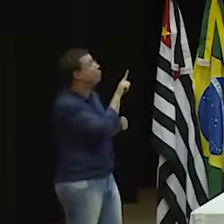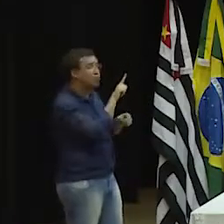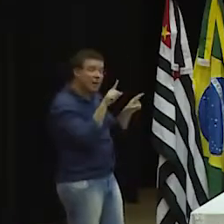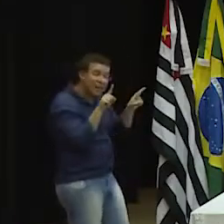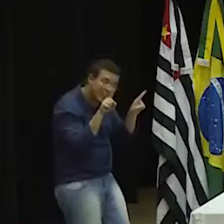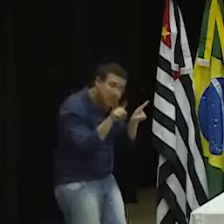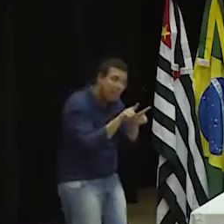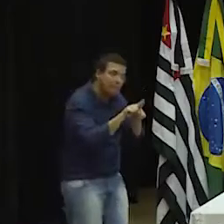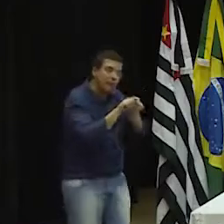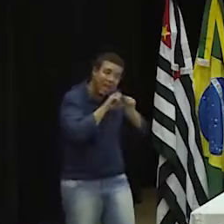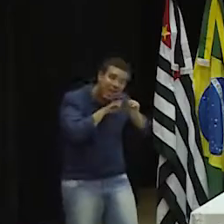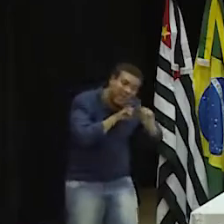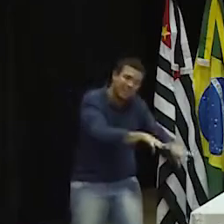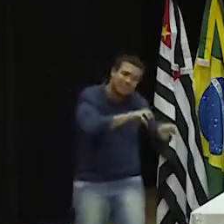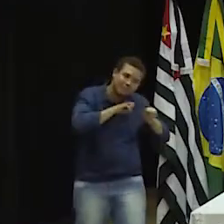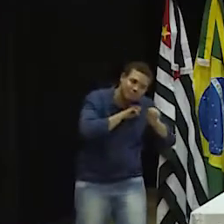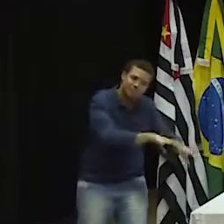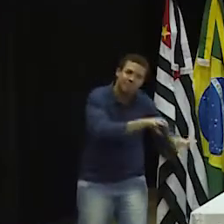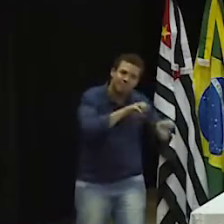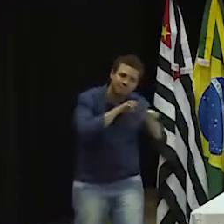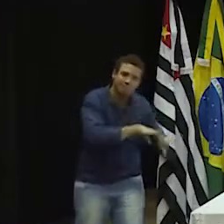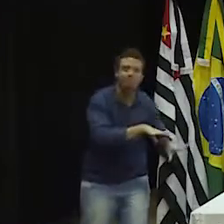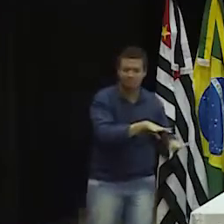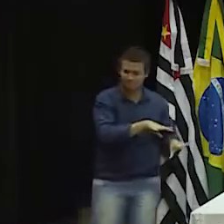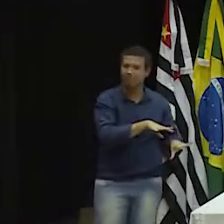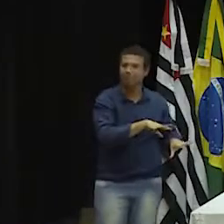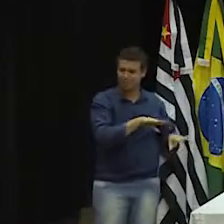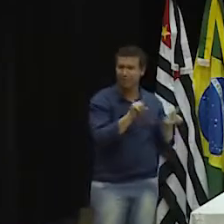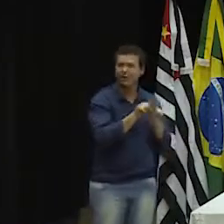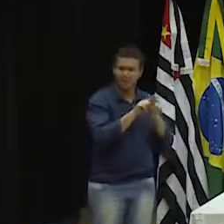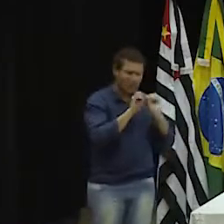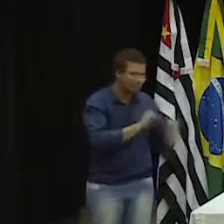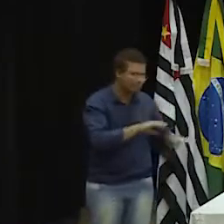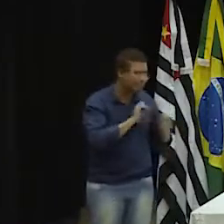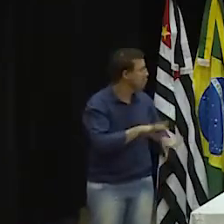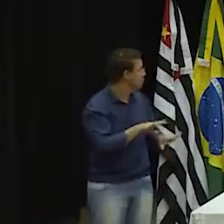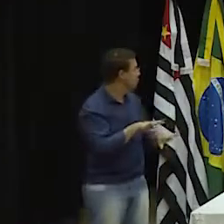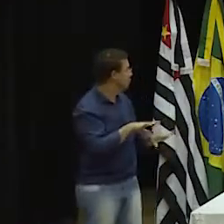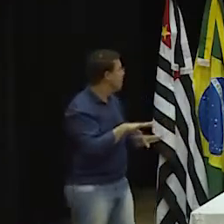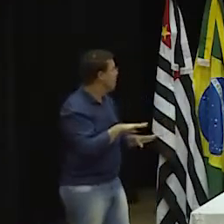a literatura também tem uma função educativa. Também.